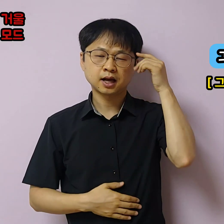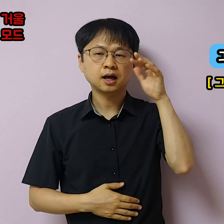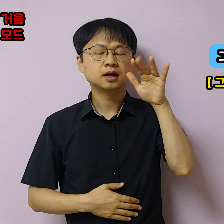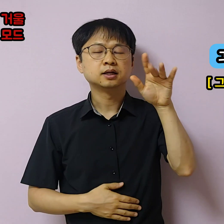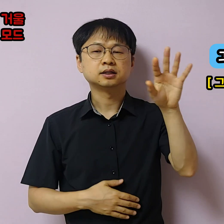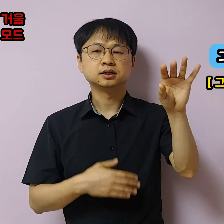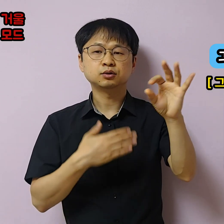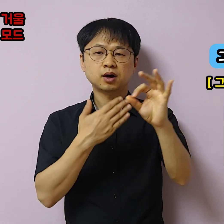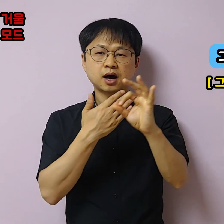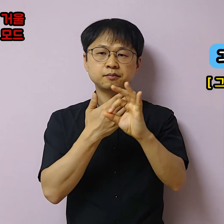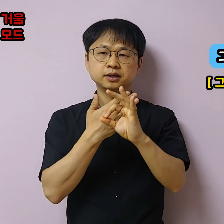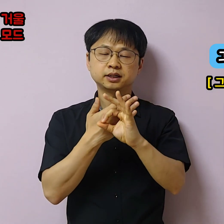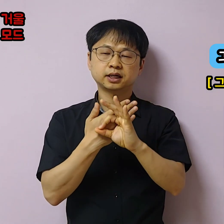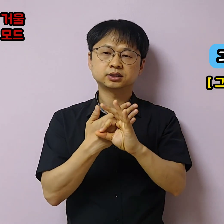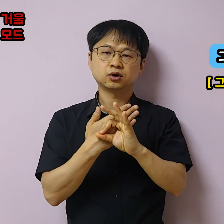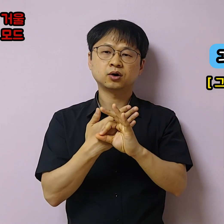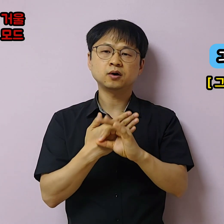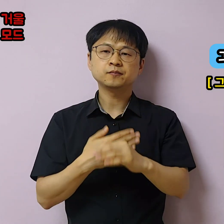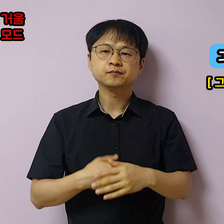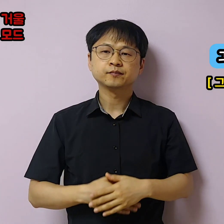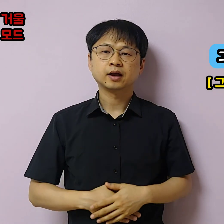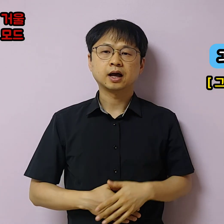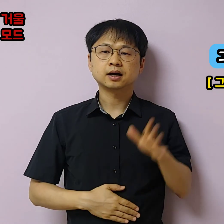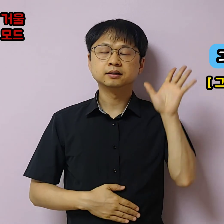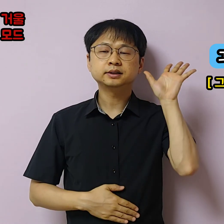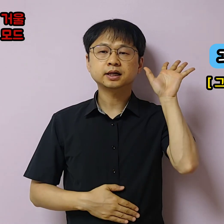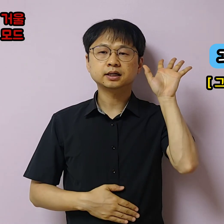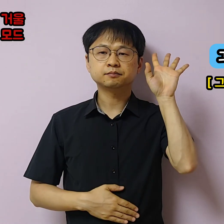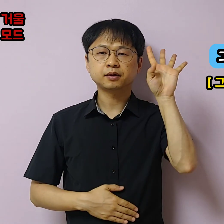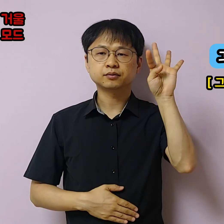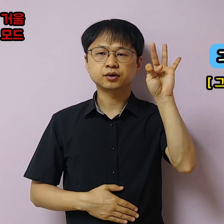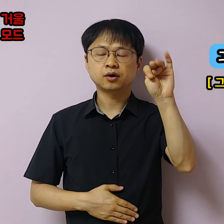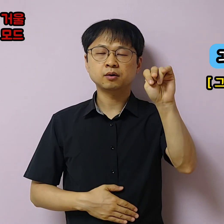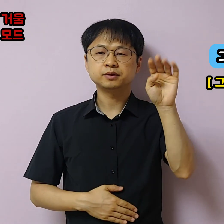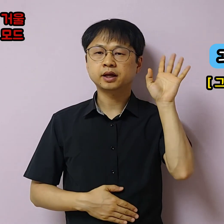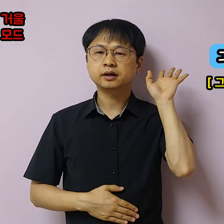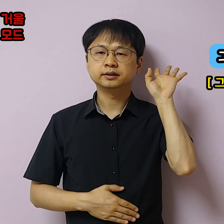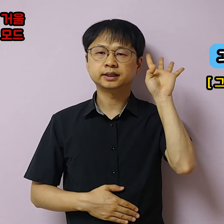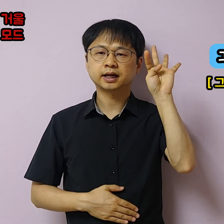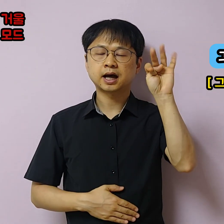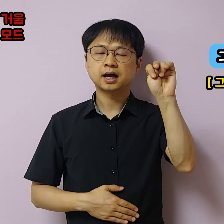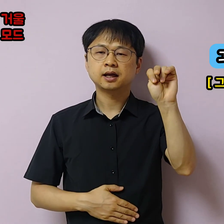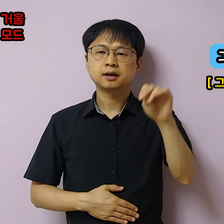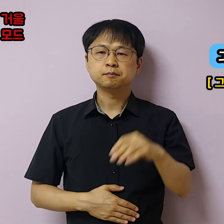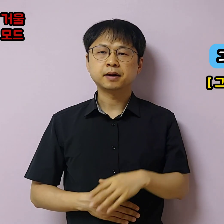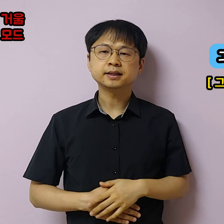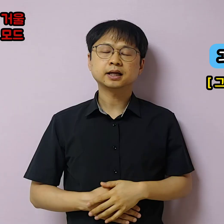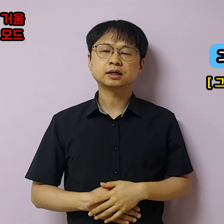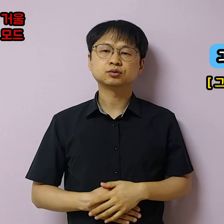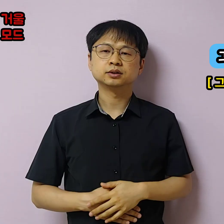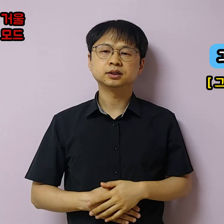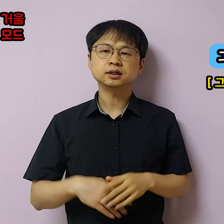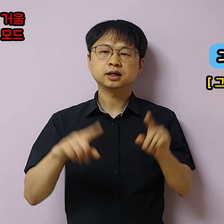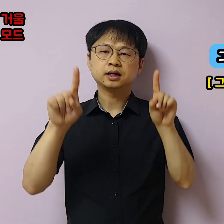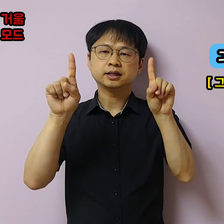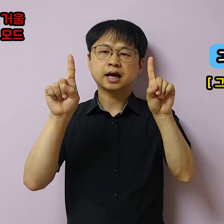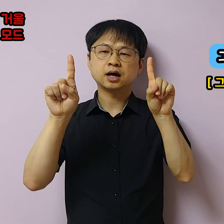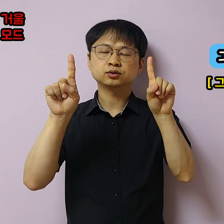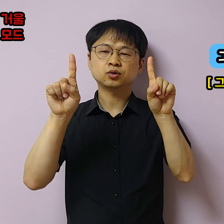됩니다. 그리워하면이 되겠죠. 아까 언젠가는 배웠고요. 미래의 언젠가. 만나다 수어는